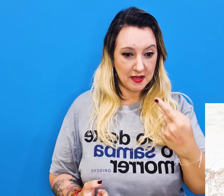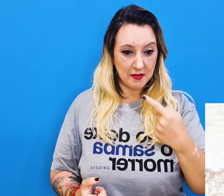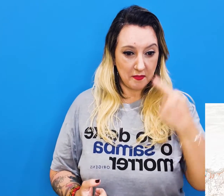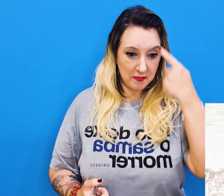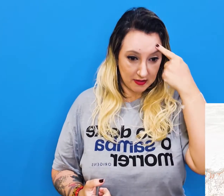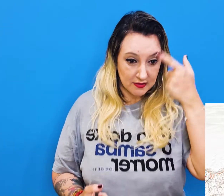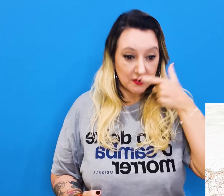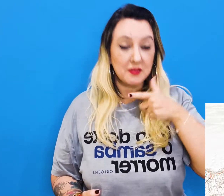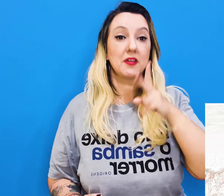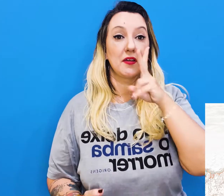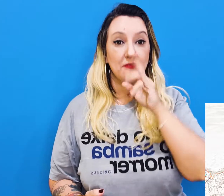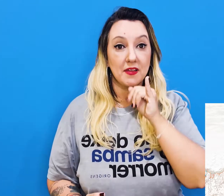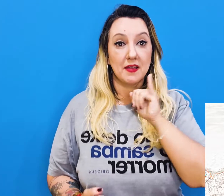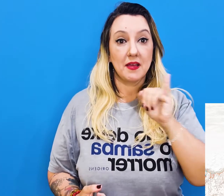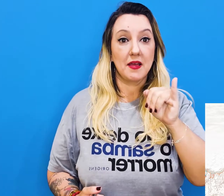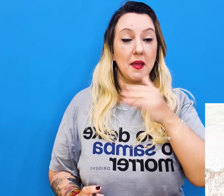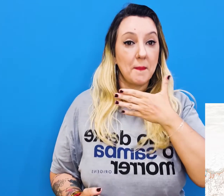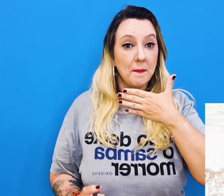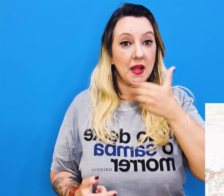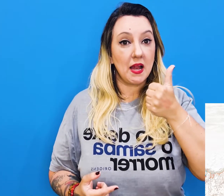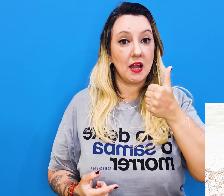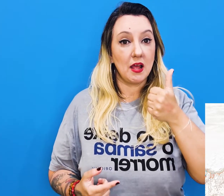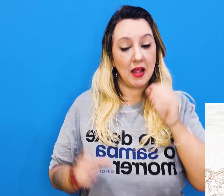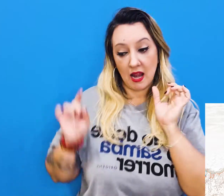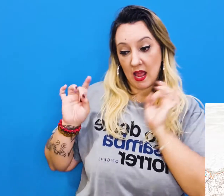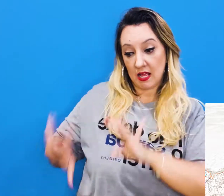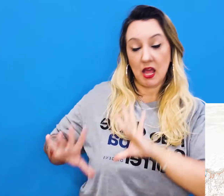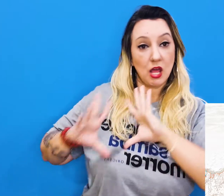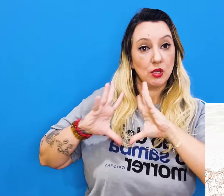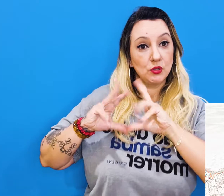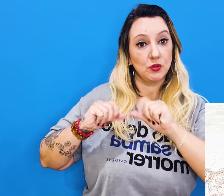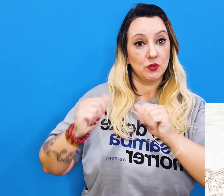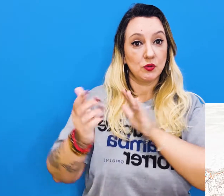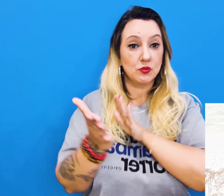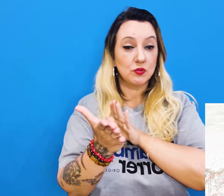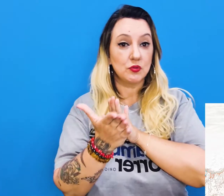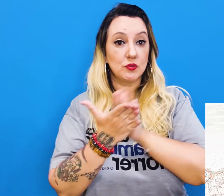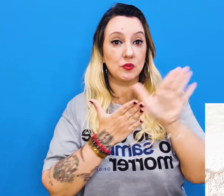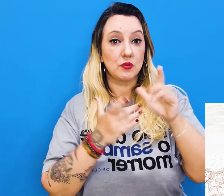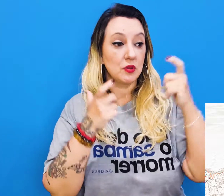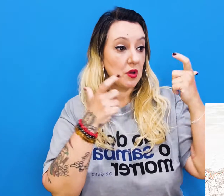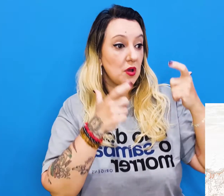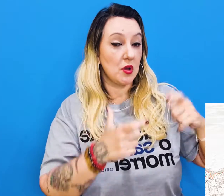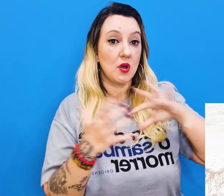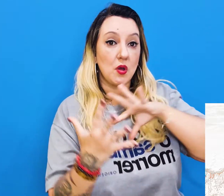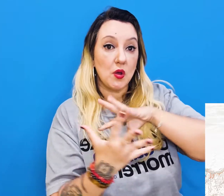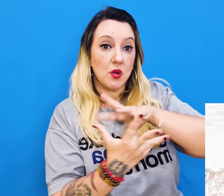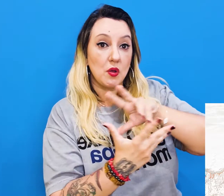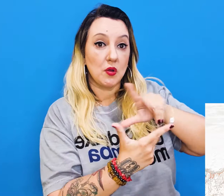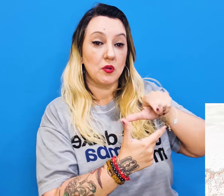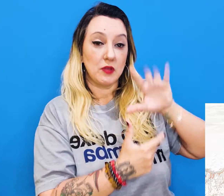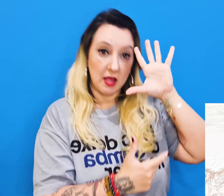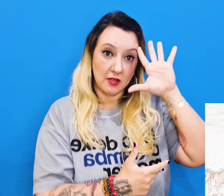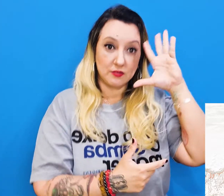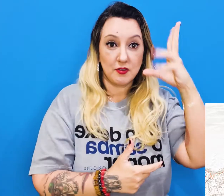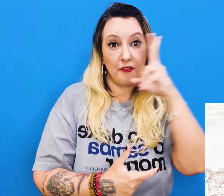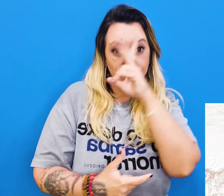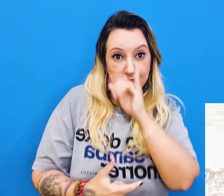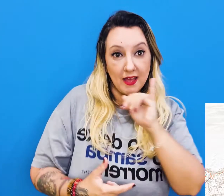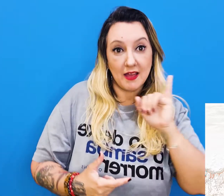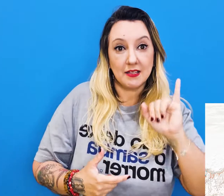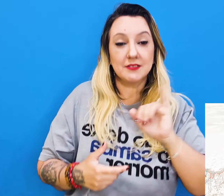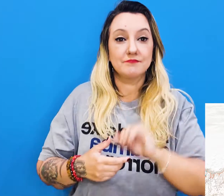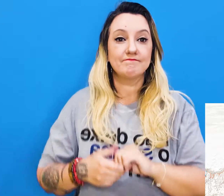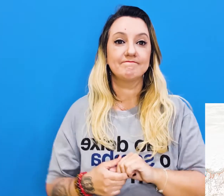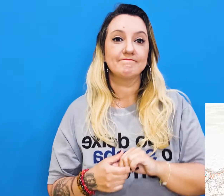conseguir, que é bem melhor deixar de tudo e fugir, que outro mundo tudo vai resolver.